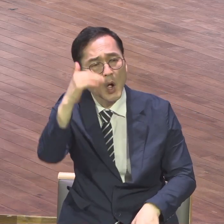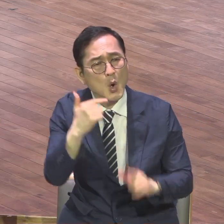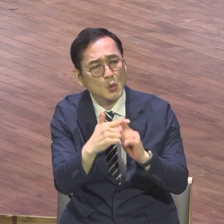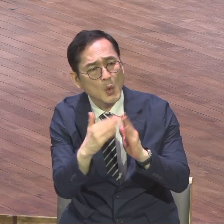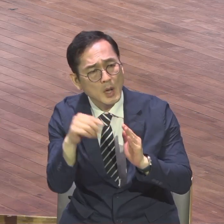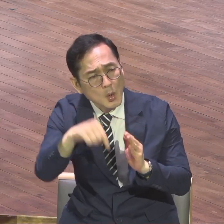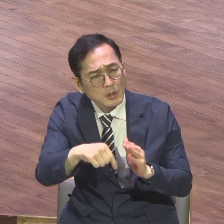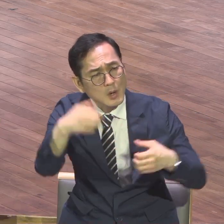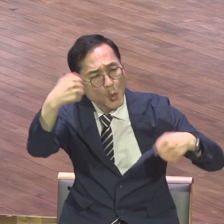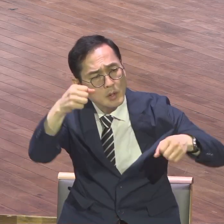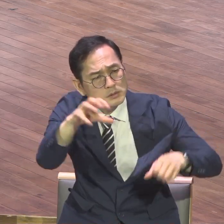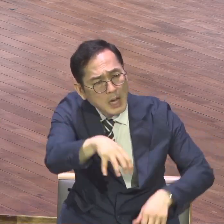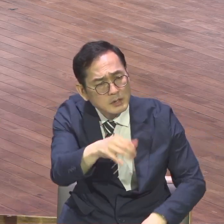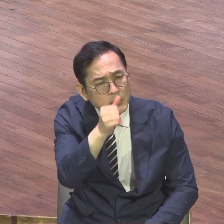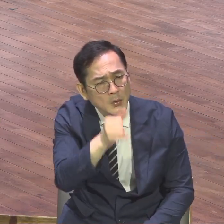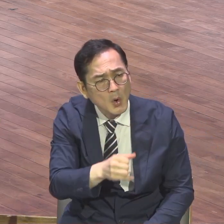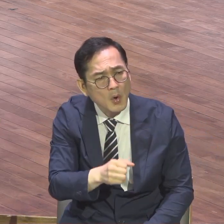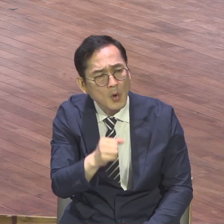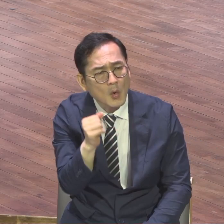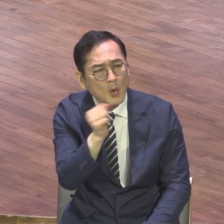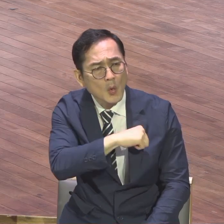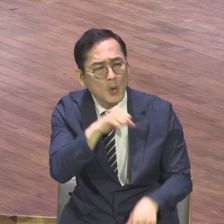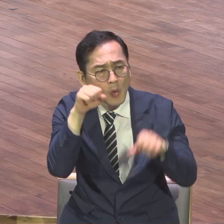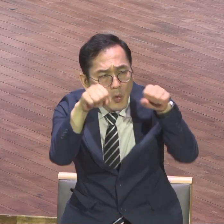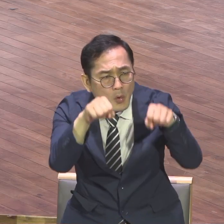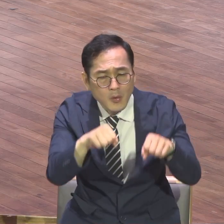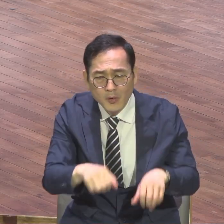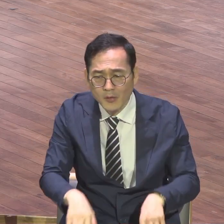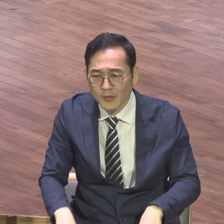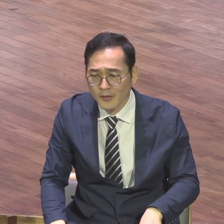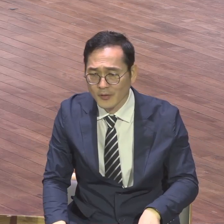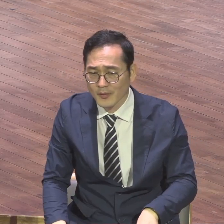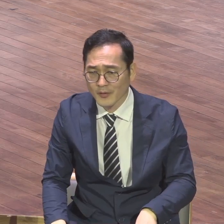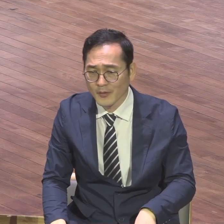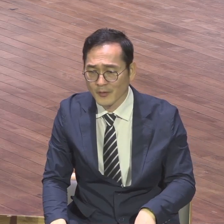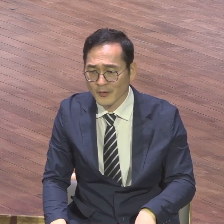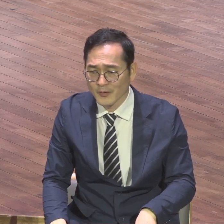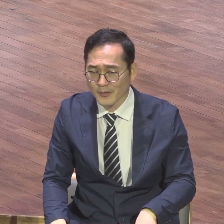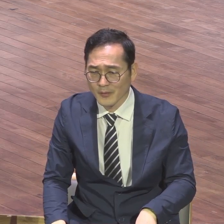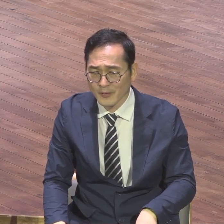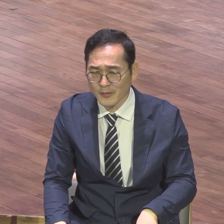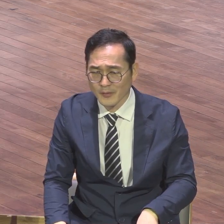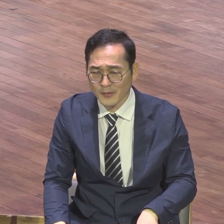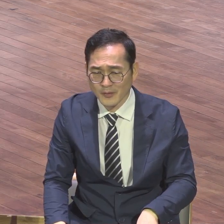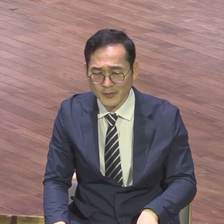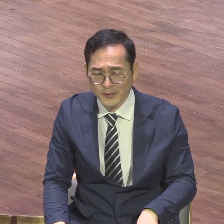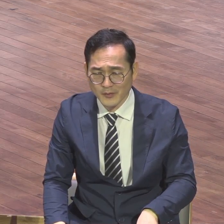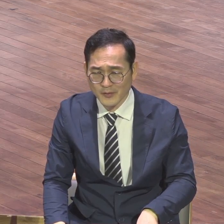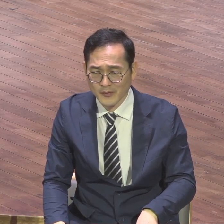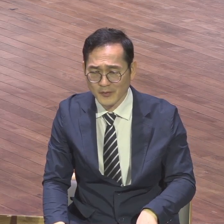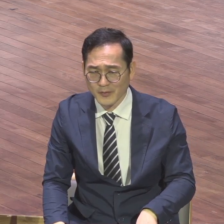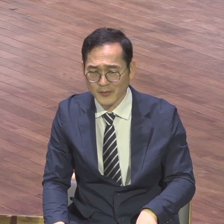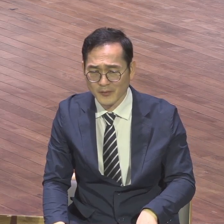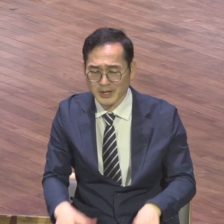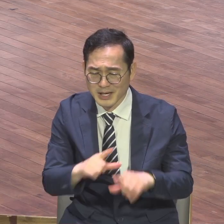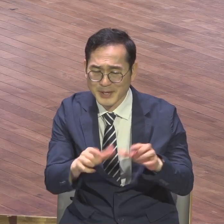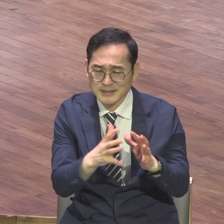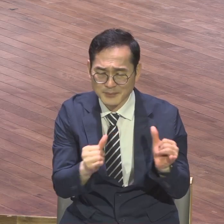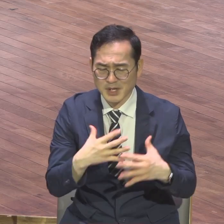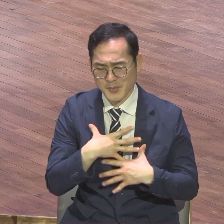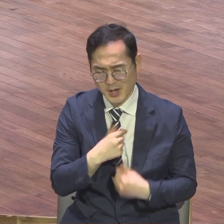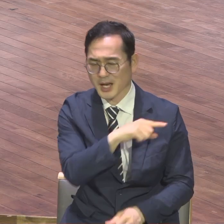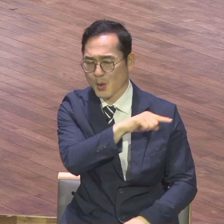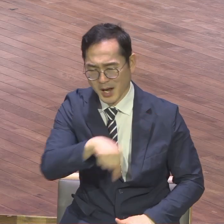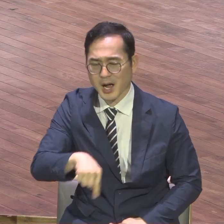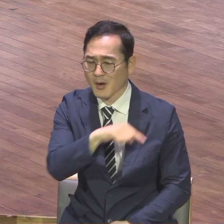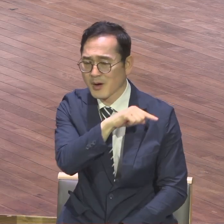한 달에 1만 명 정도 발을 디딜 수 있는 이런 이방인의 뜰부터 시작해서 얼마나 뭐 쫙 갖춰놨습니까? 아까